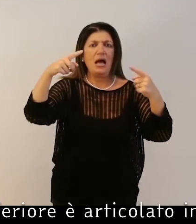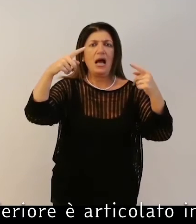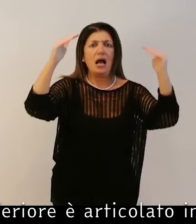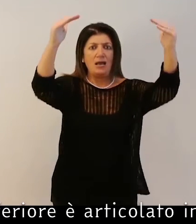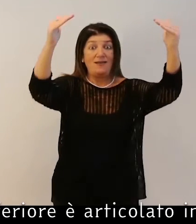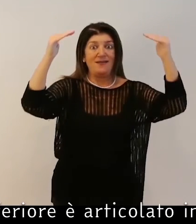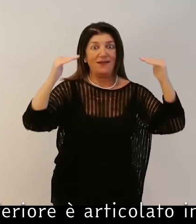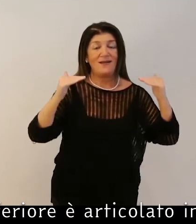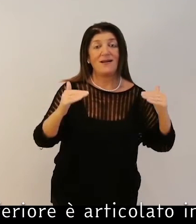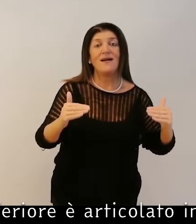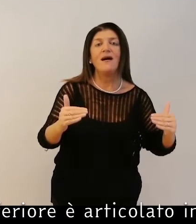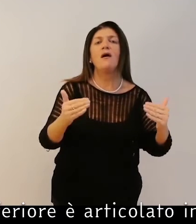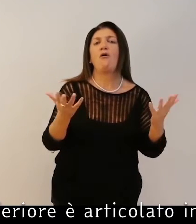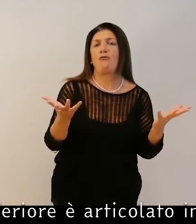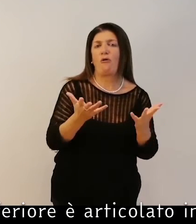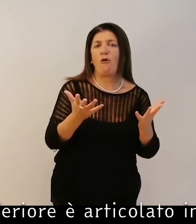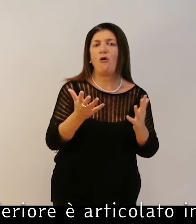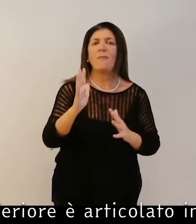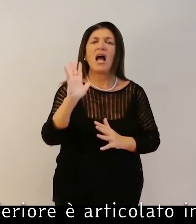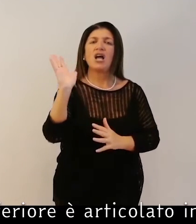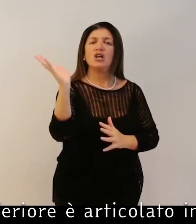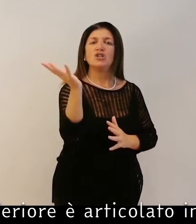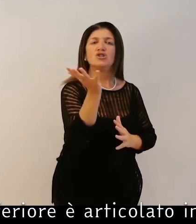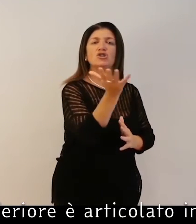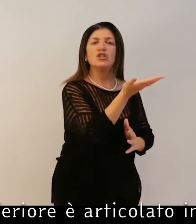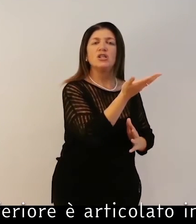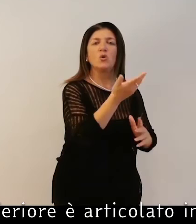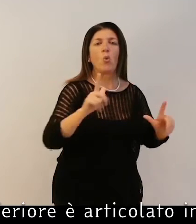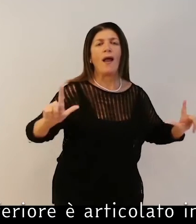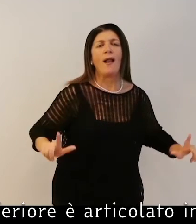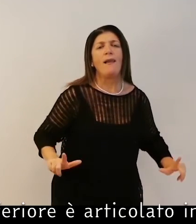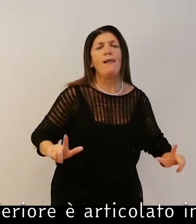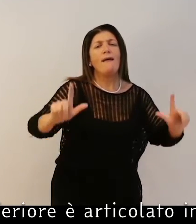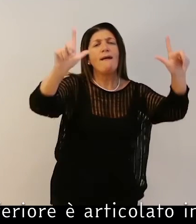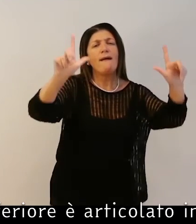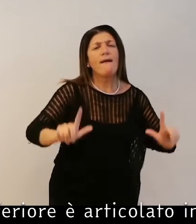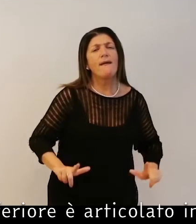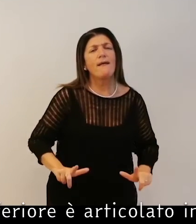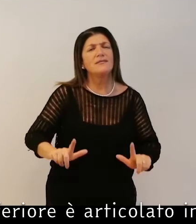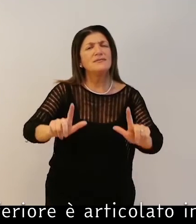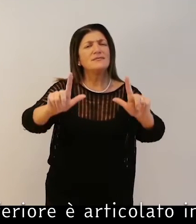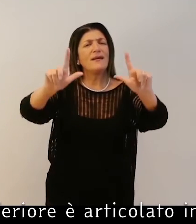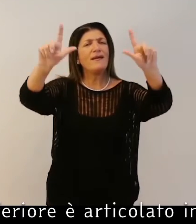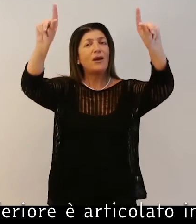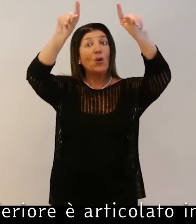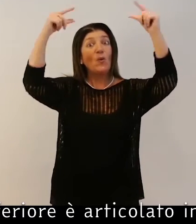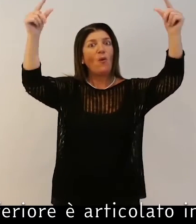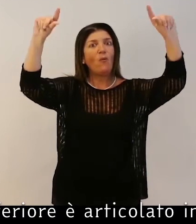L'ordine inferiore è articolato in cinque campi da lesene con capitello ionico.